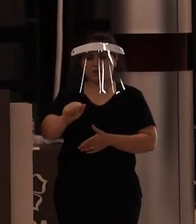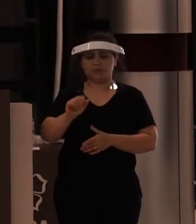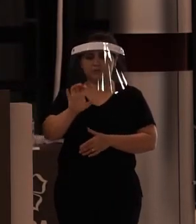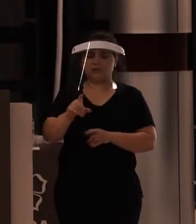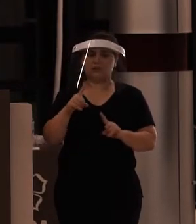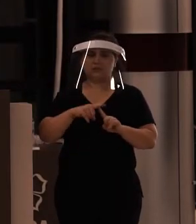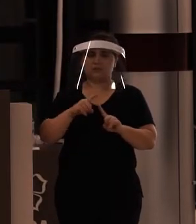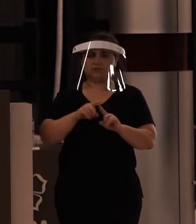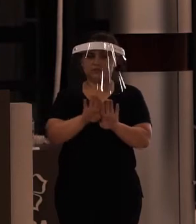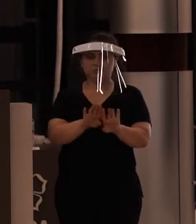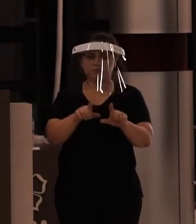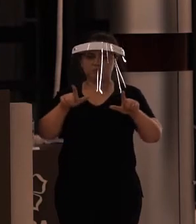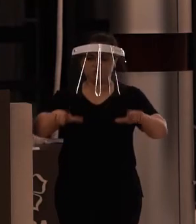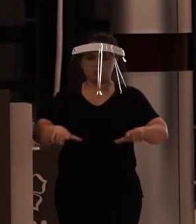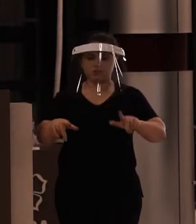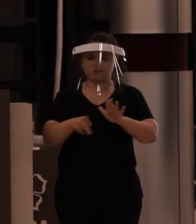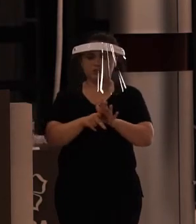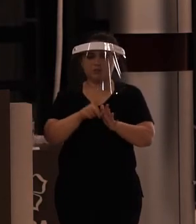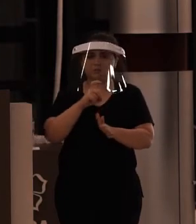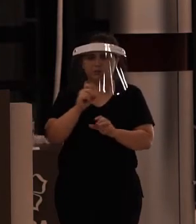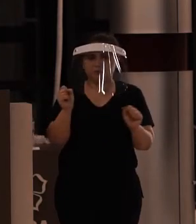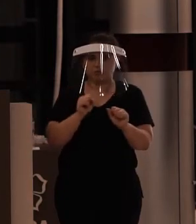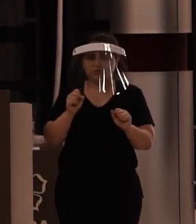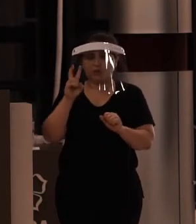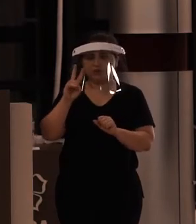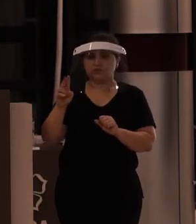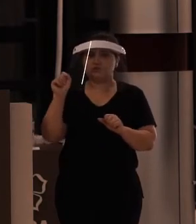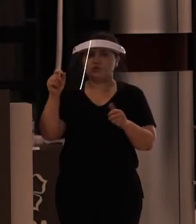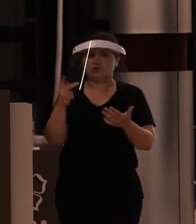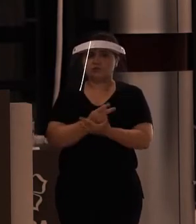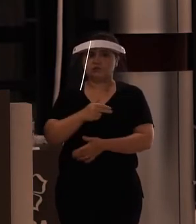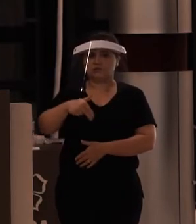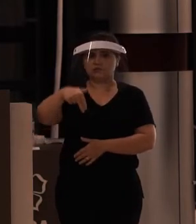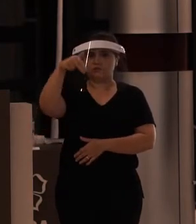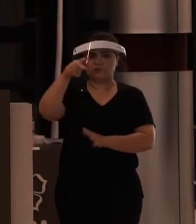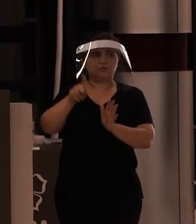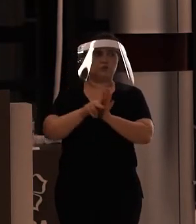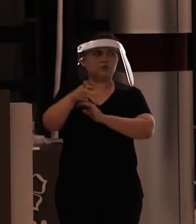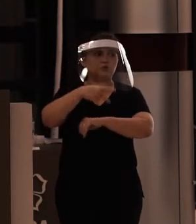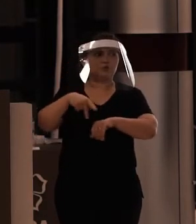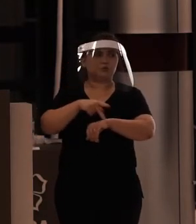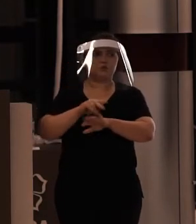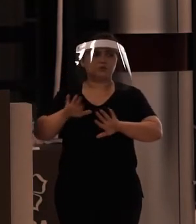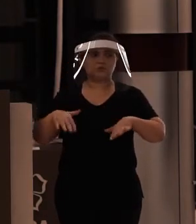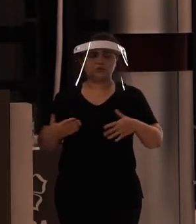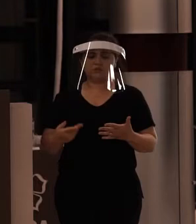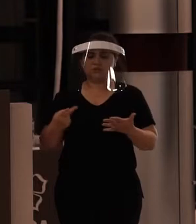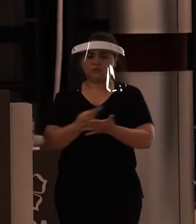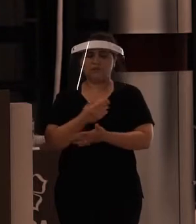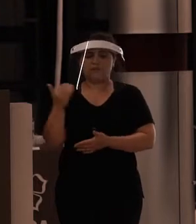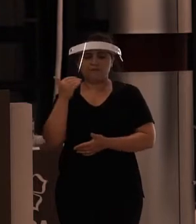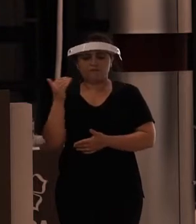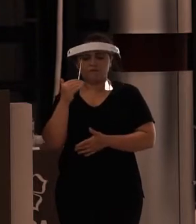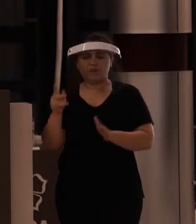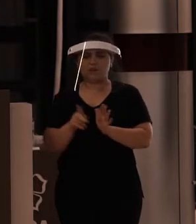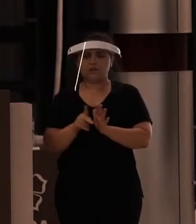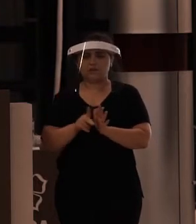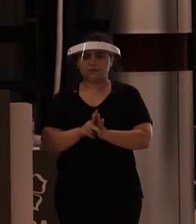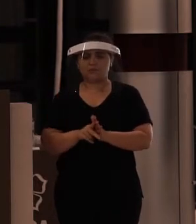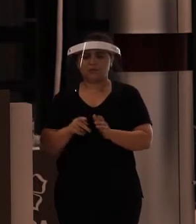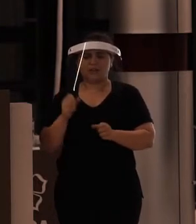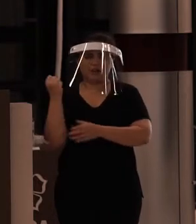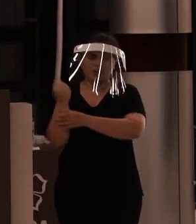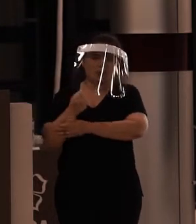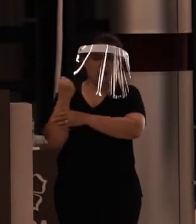né? A gente viu agora o que aconteceu lá no nosso país, lá, né? Então a ocorrência de falha no sistema industrial vai provocar